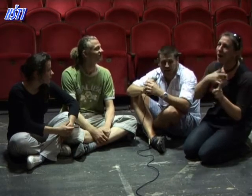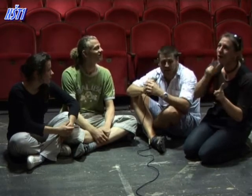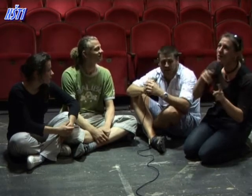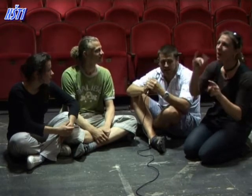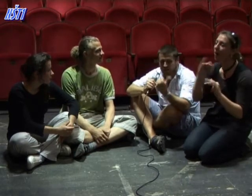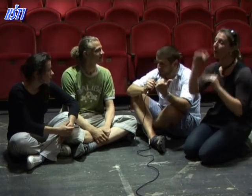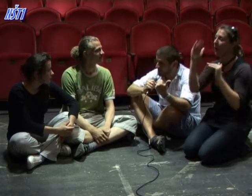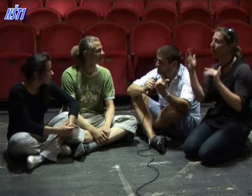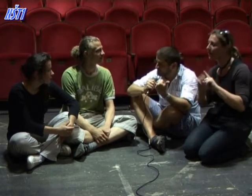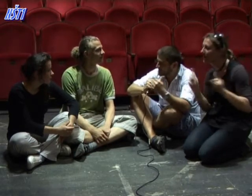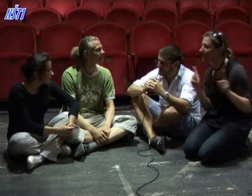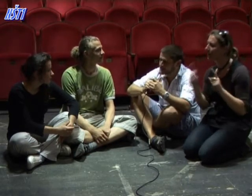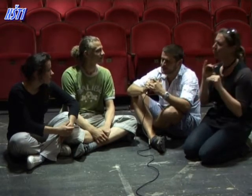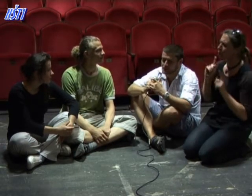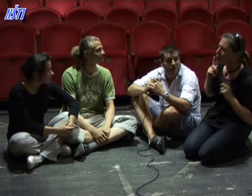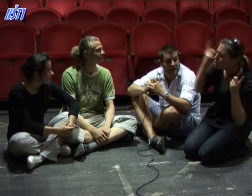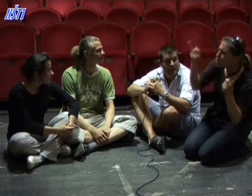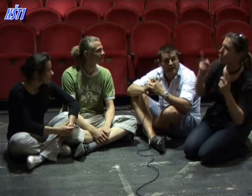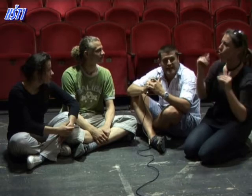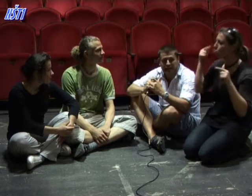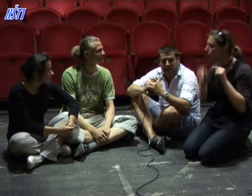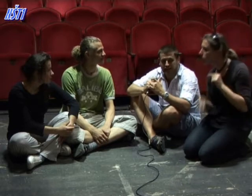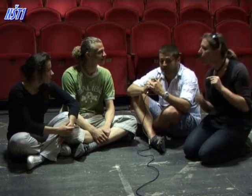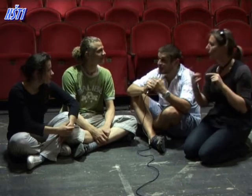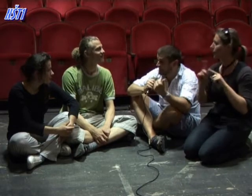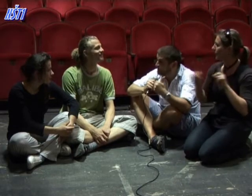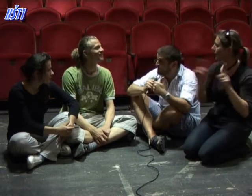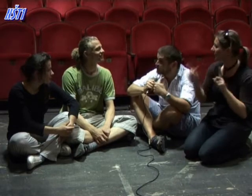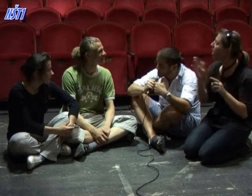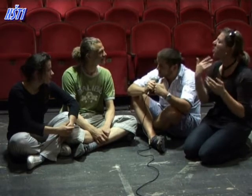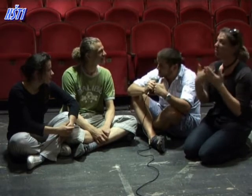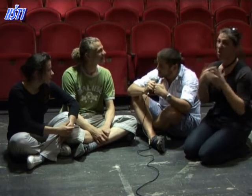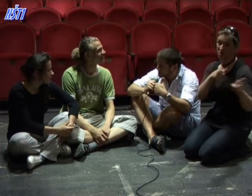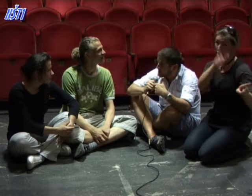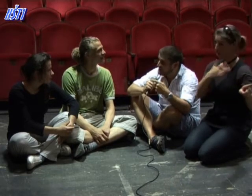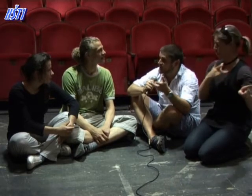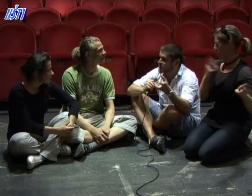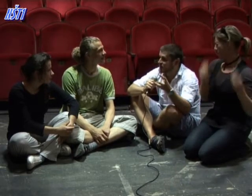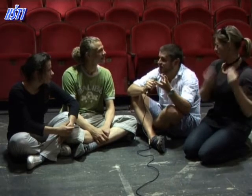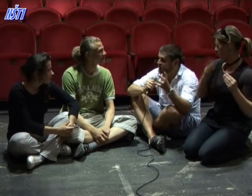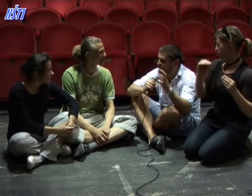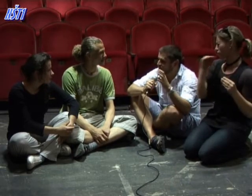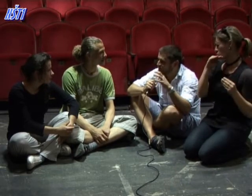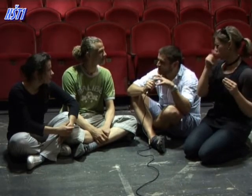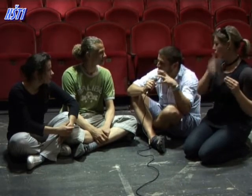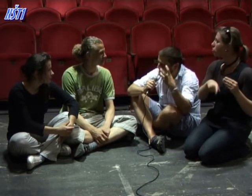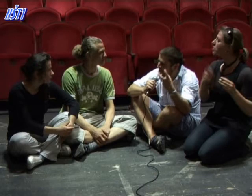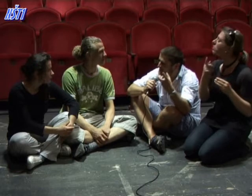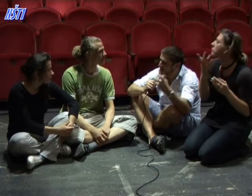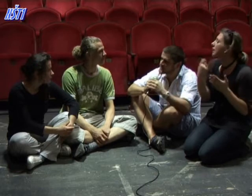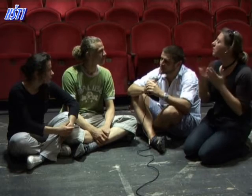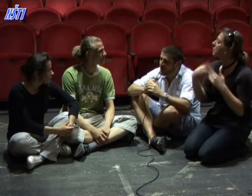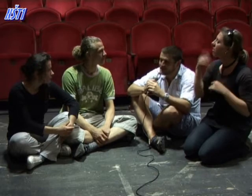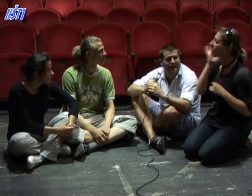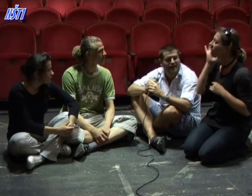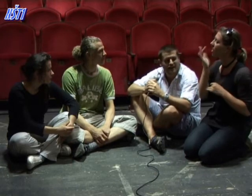mluví Pavel, herec, který to hraje, tak je vlastně talentovaný hudebník. Takže on tyhle